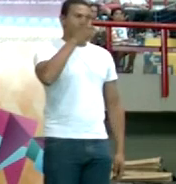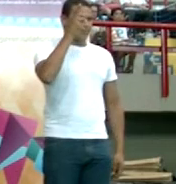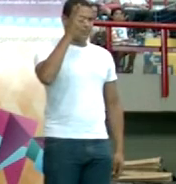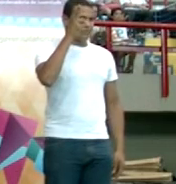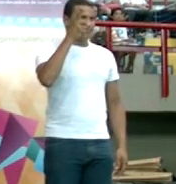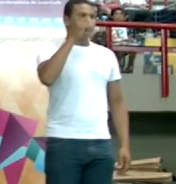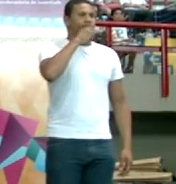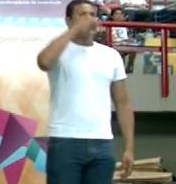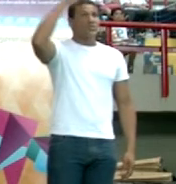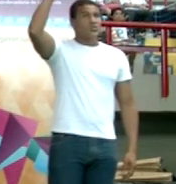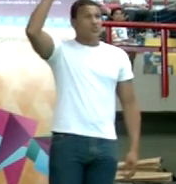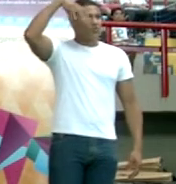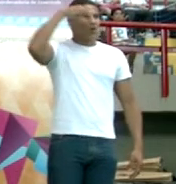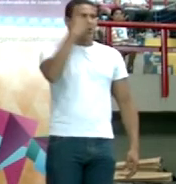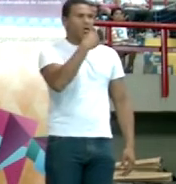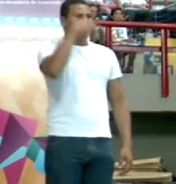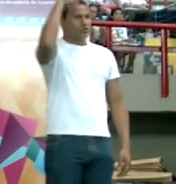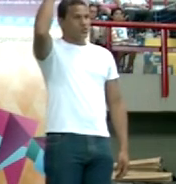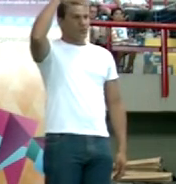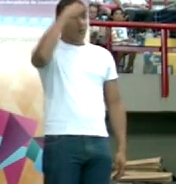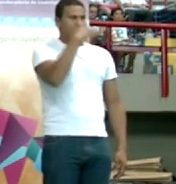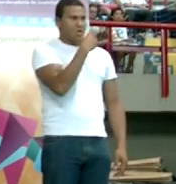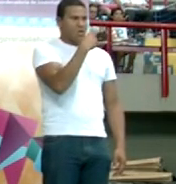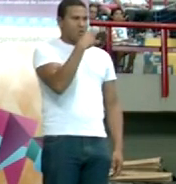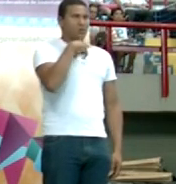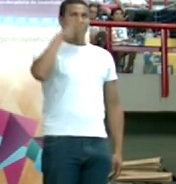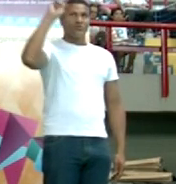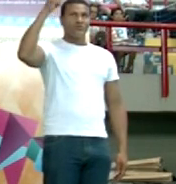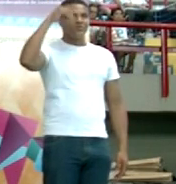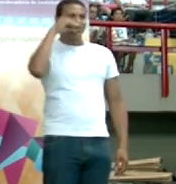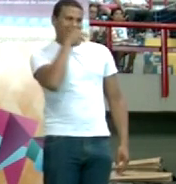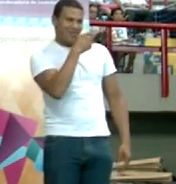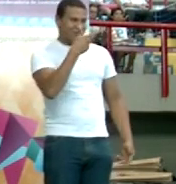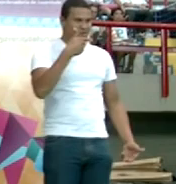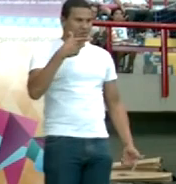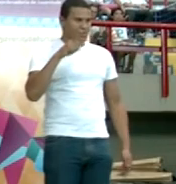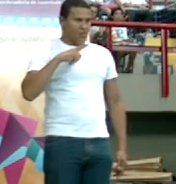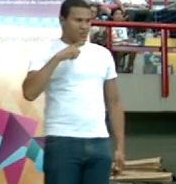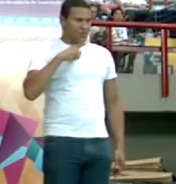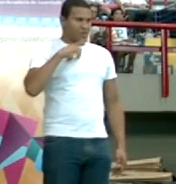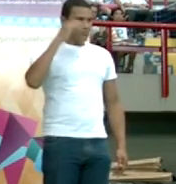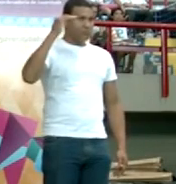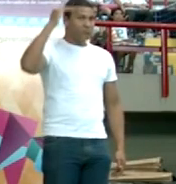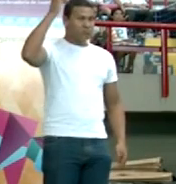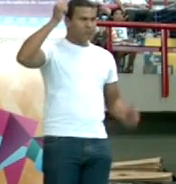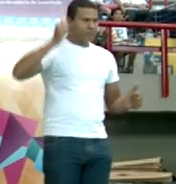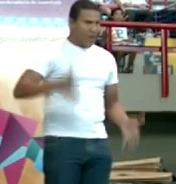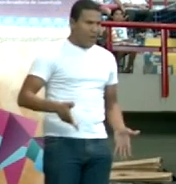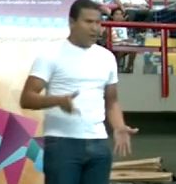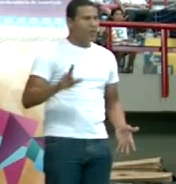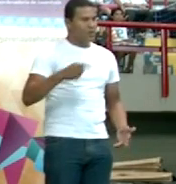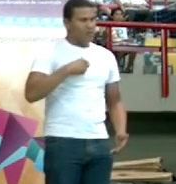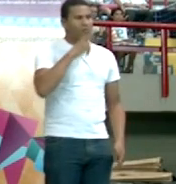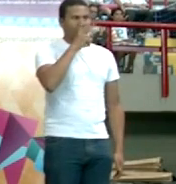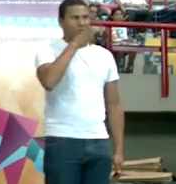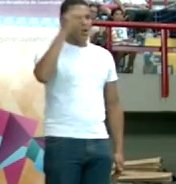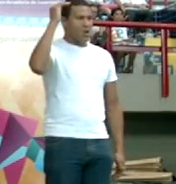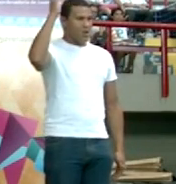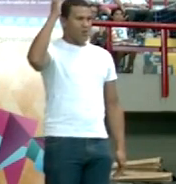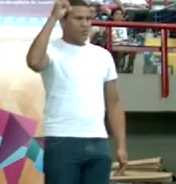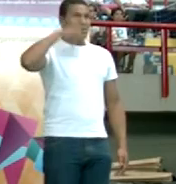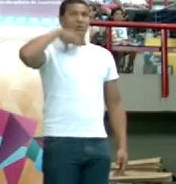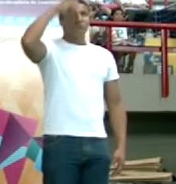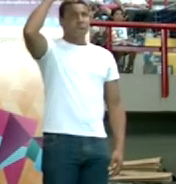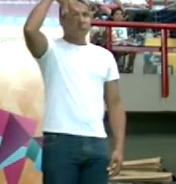Chuveiro elétrico gasta muita energia ou não? Potência alta ou baixa? Alta. Lâmpada gasta muita